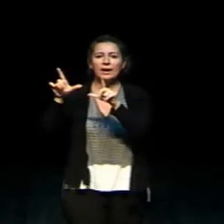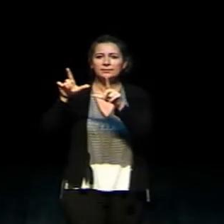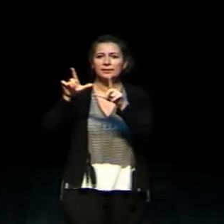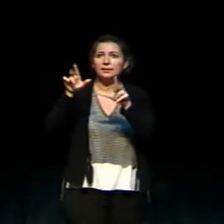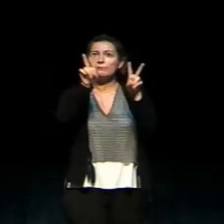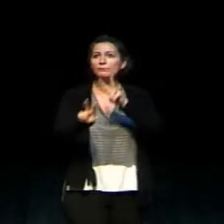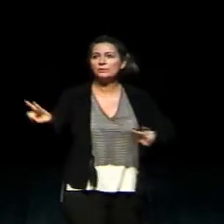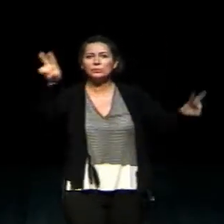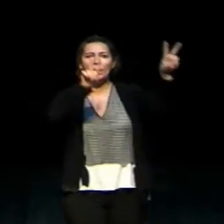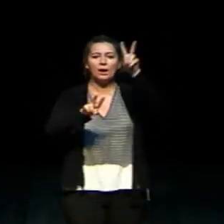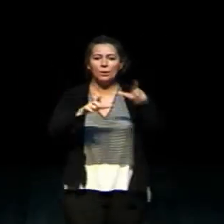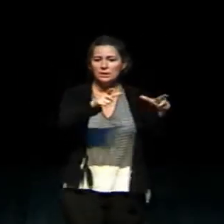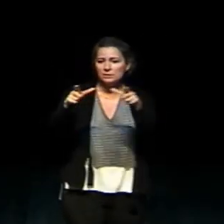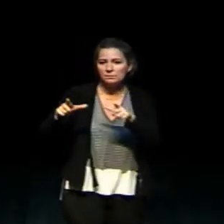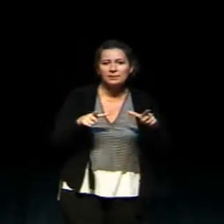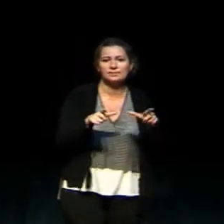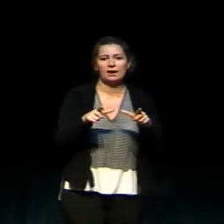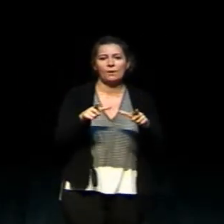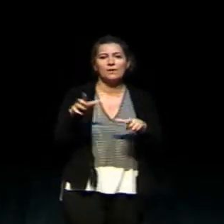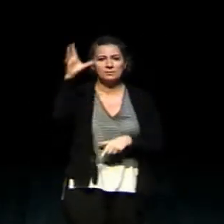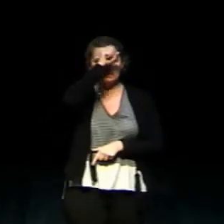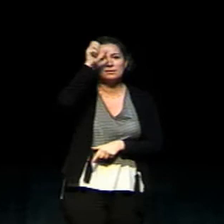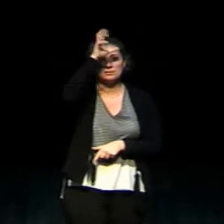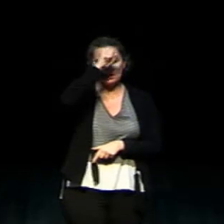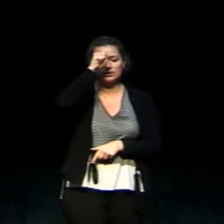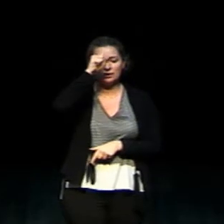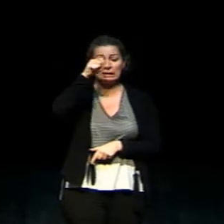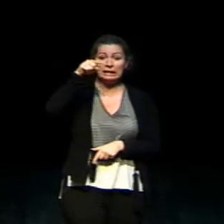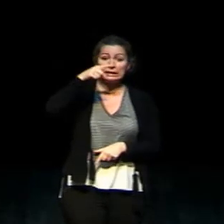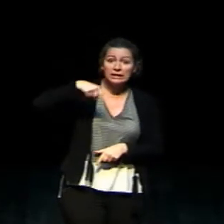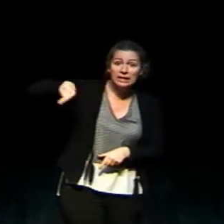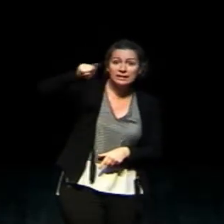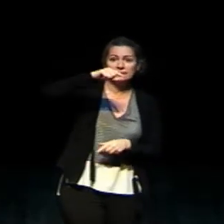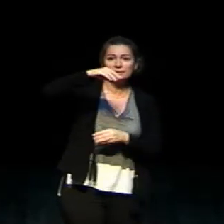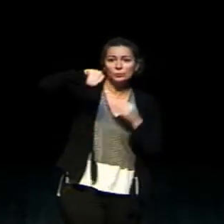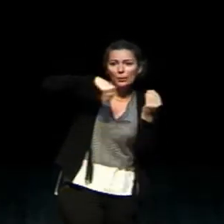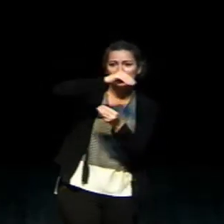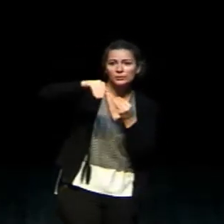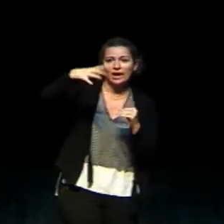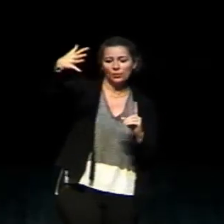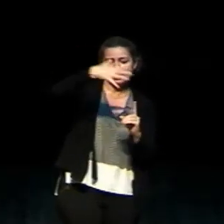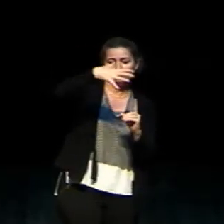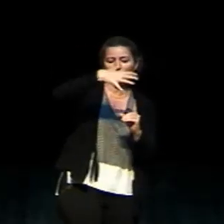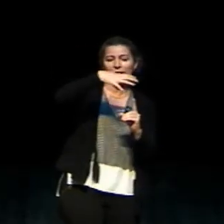posicionar, se expor para a produção dessa língua. Trata-se de uma língua de uma modalidade visual, em que ele